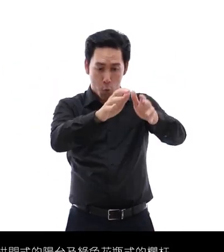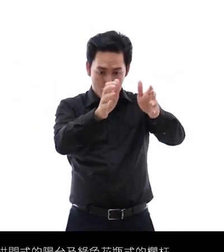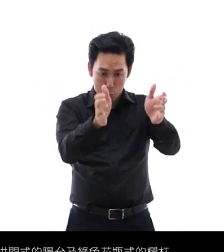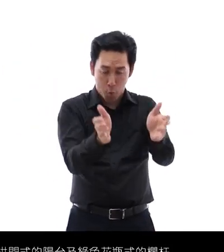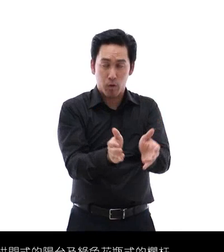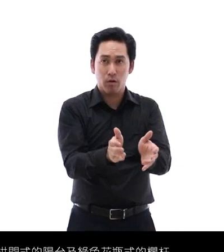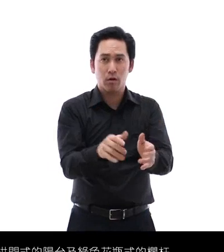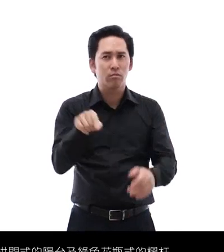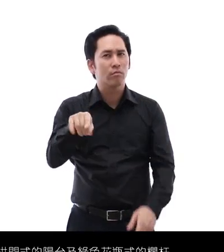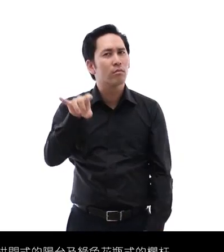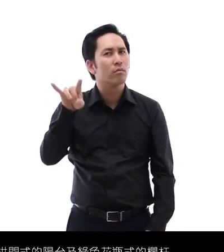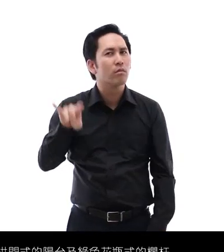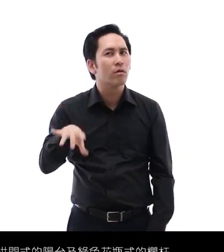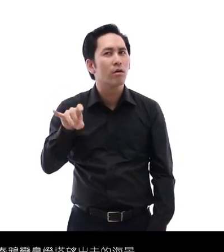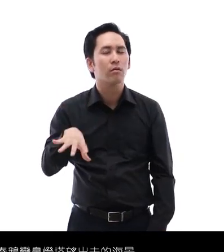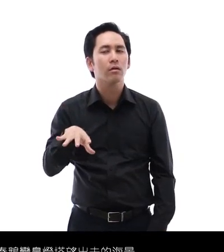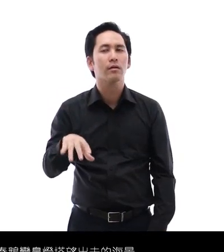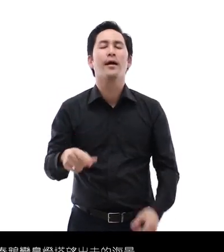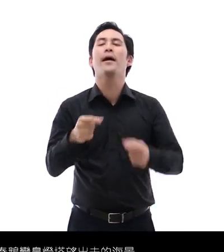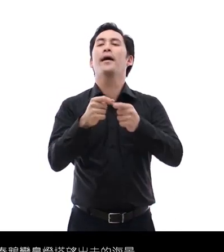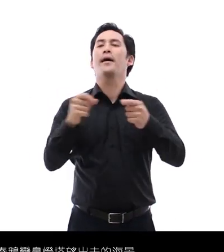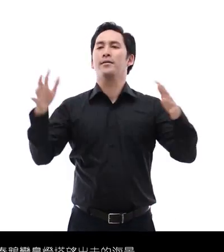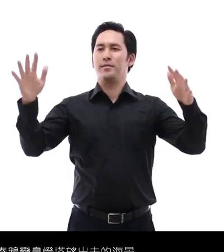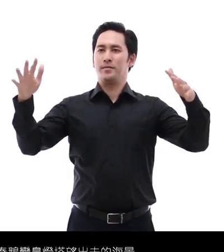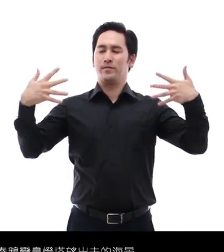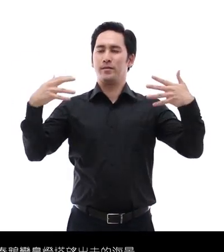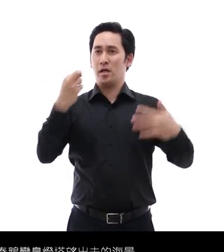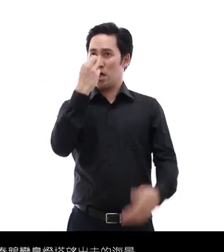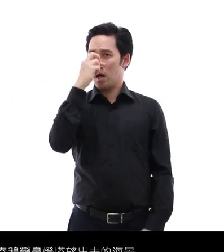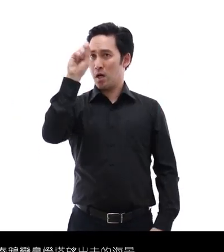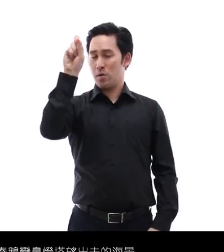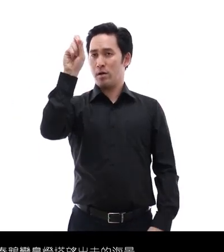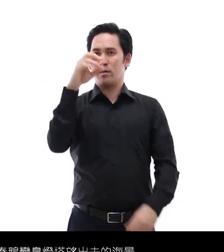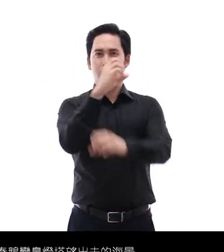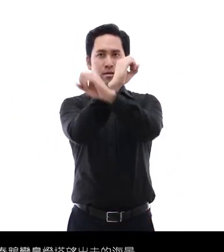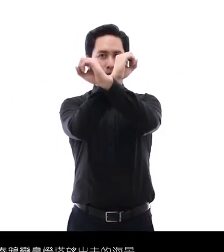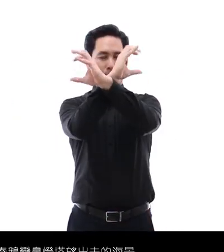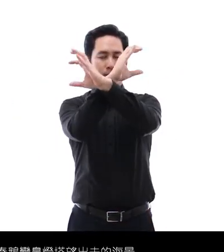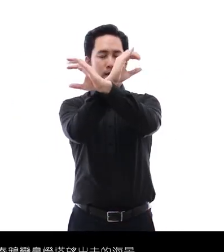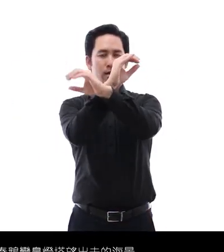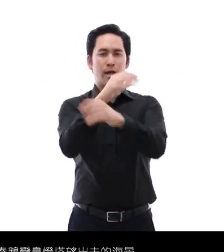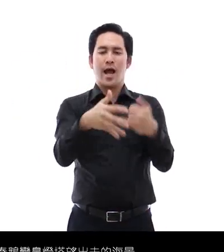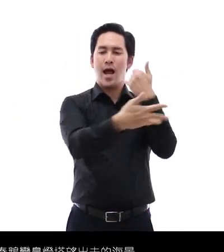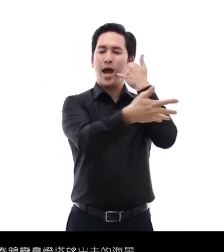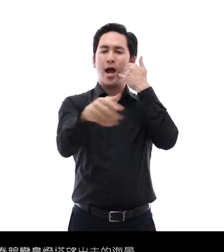杆，这里是从恒春鹅銮鼻灯塔望出去的海景。